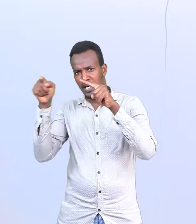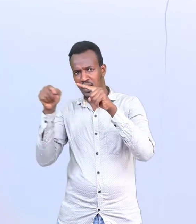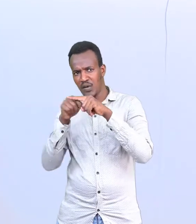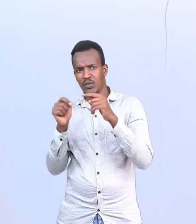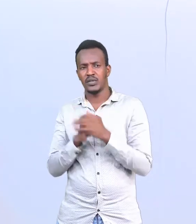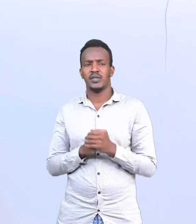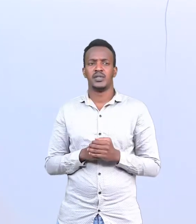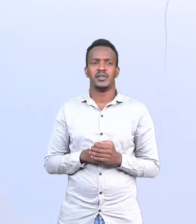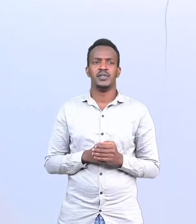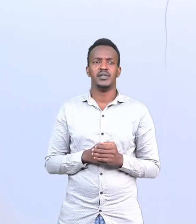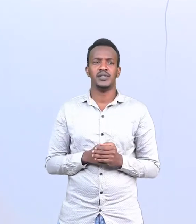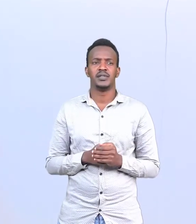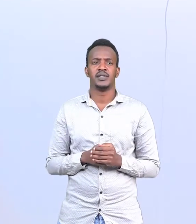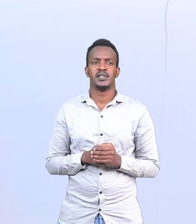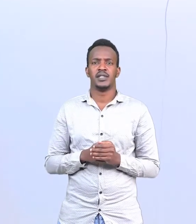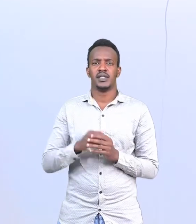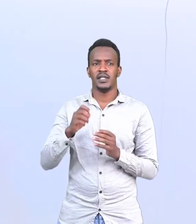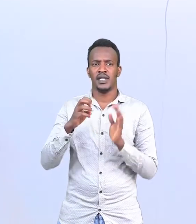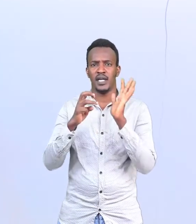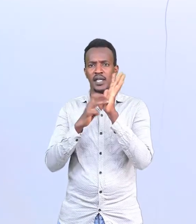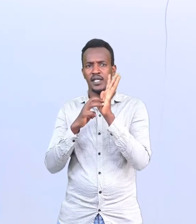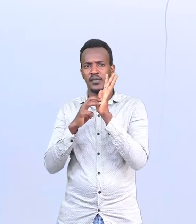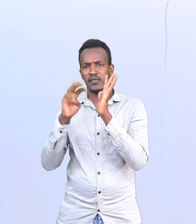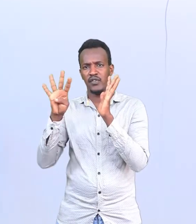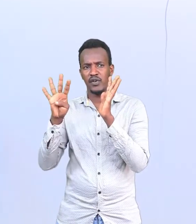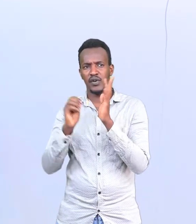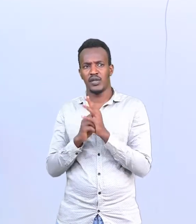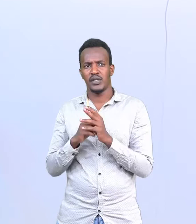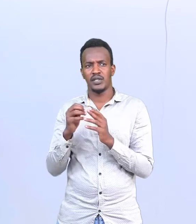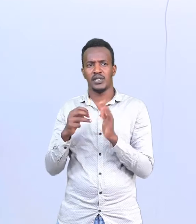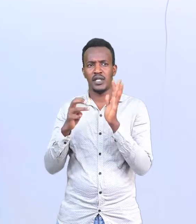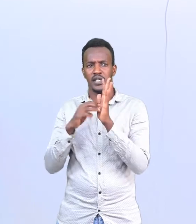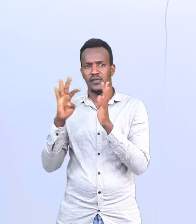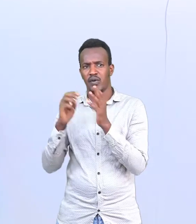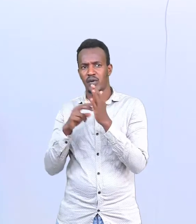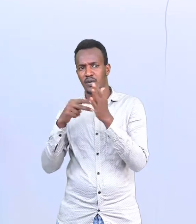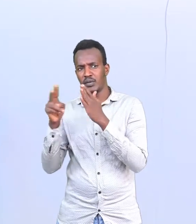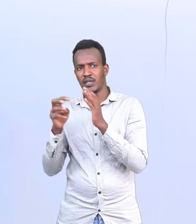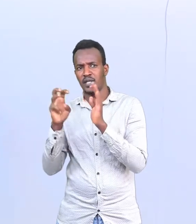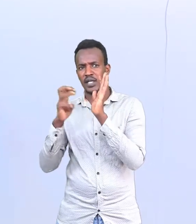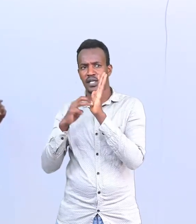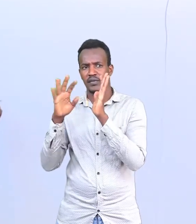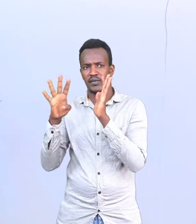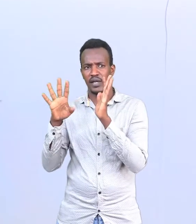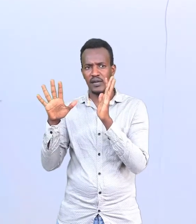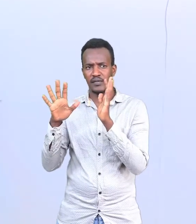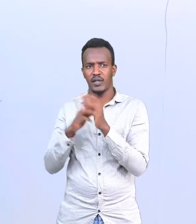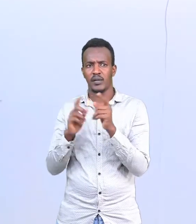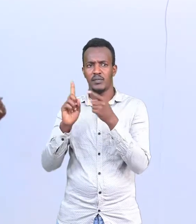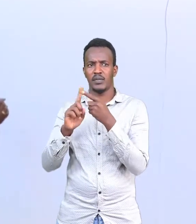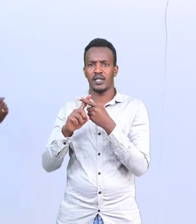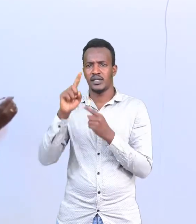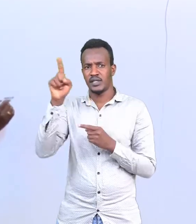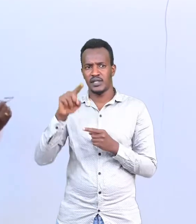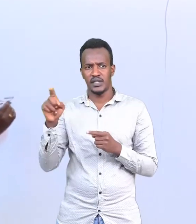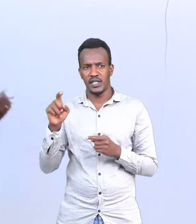number atomic number markaasi ah 84 waxau la mid yahay dhan atomic numberkan kaloo markaasi isna 85 plus halkaana waxaa